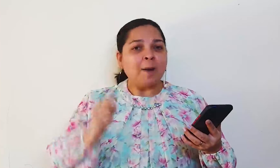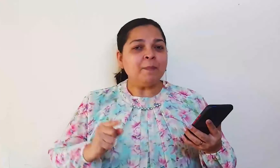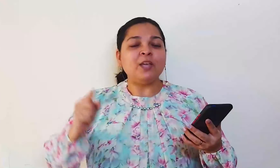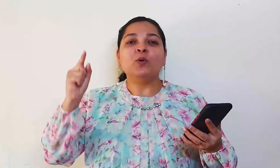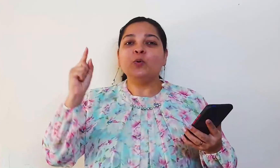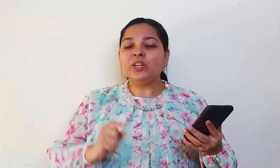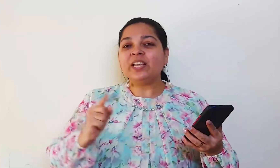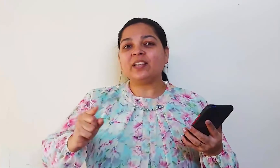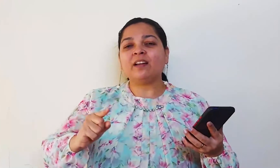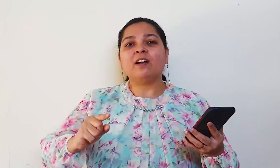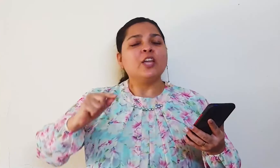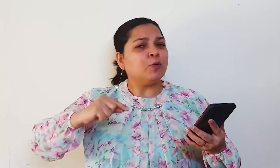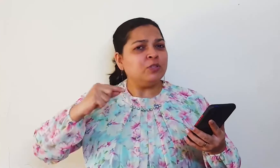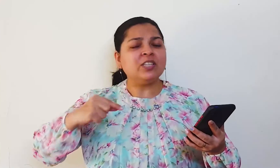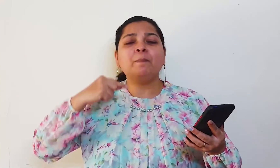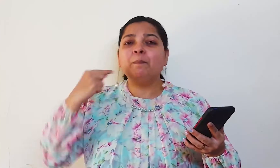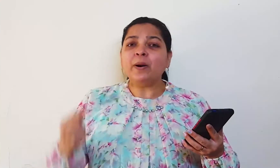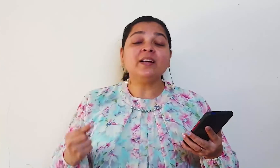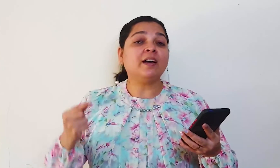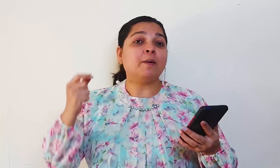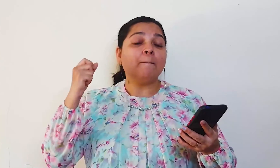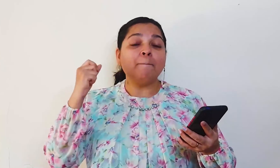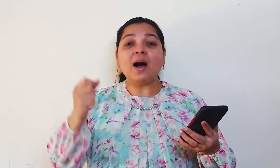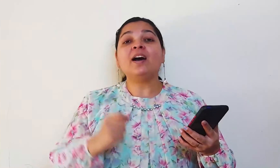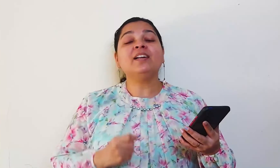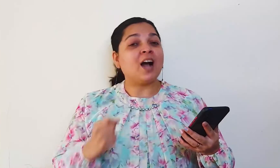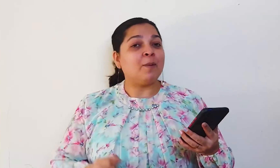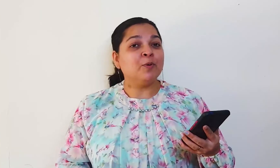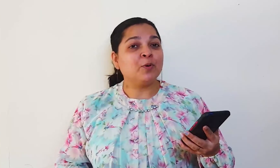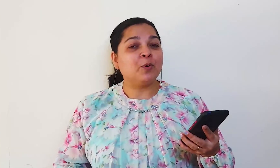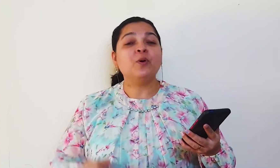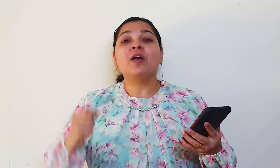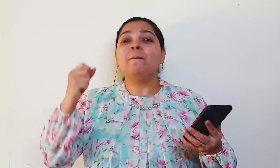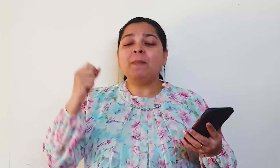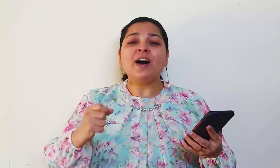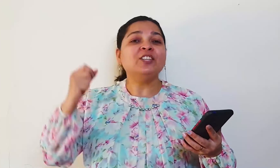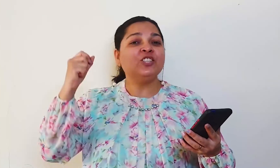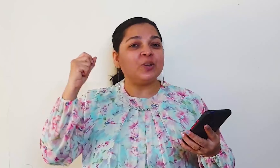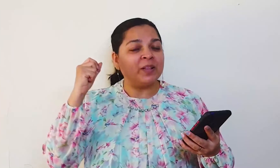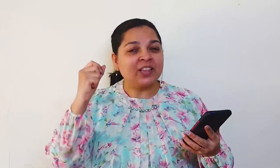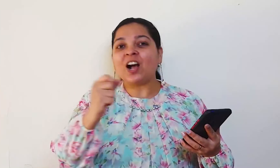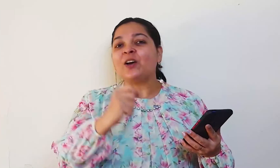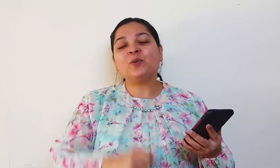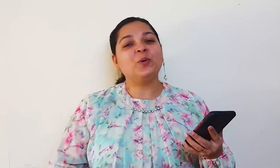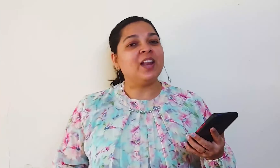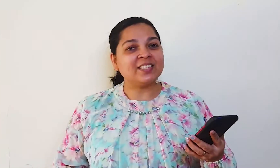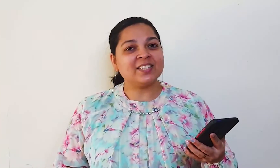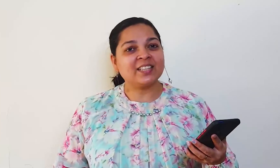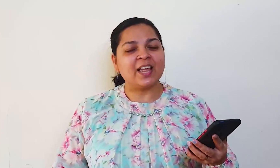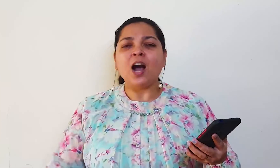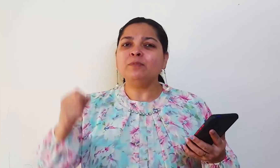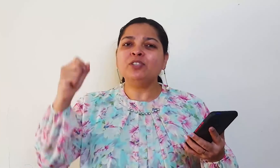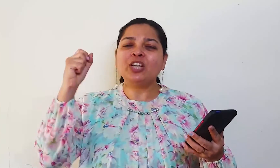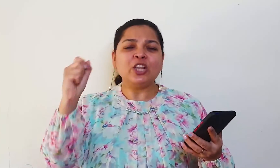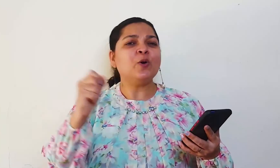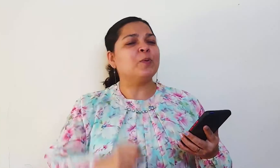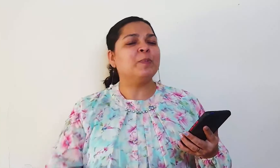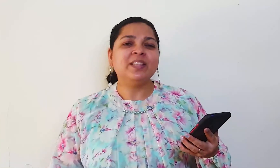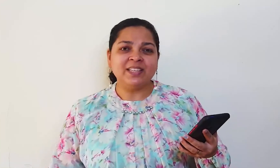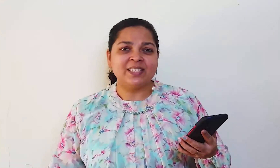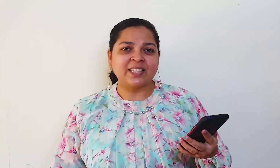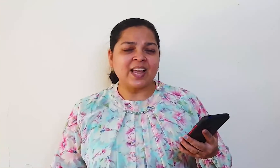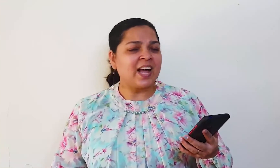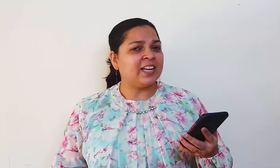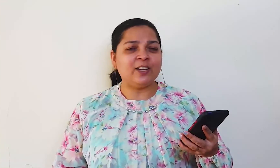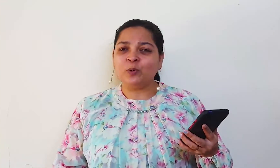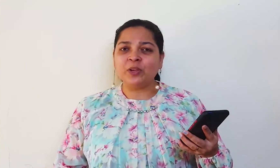र हाम्रो परिस्थितिलाई हामी परिवर्तन गर्न सक्छौँ। प्रेज द लोर्ड, हालेलुया। हाम्रो लागि कुनै पनि कुरा